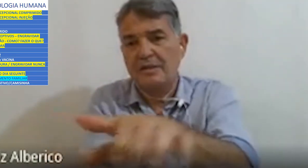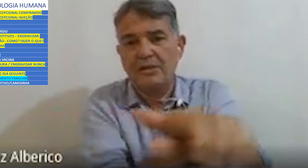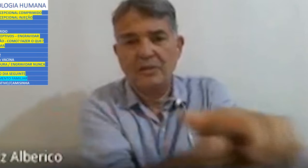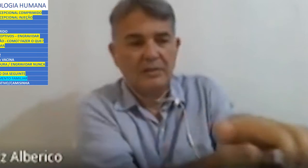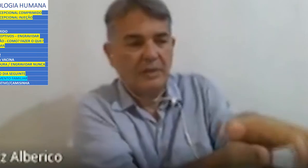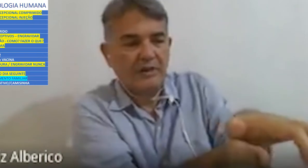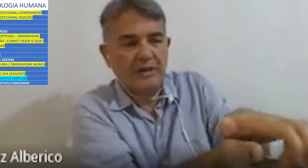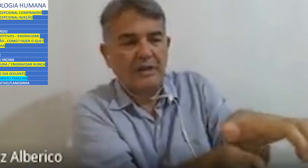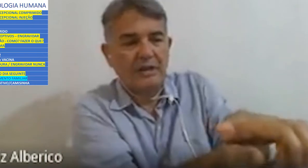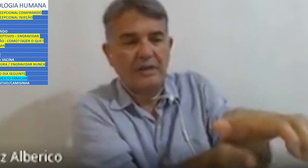Está vendo aqui?